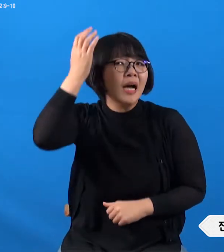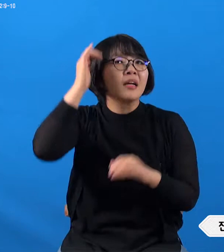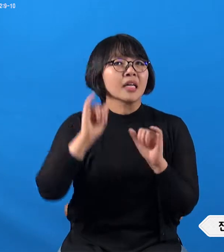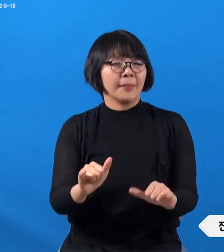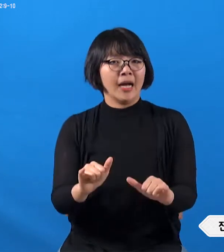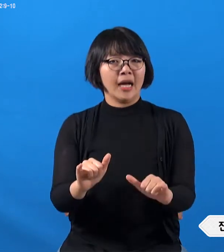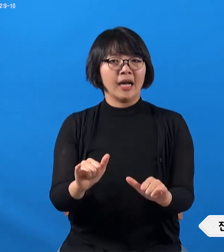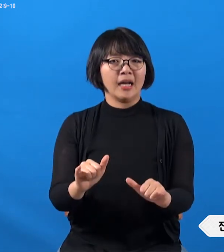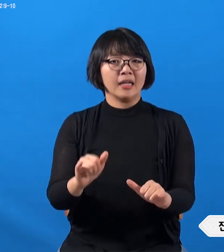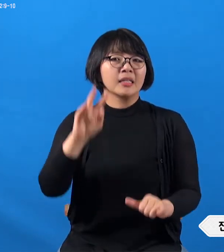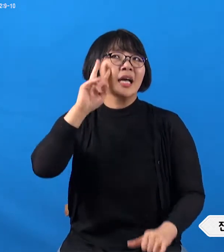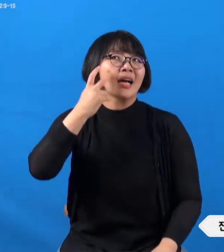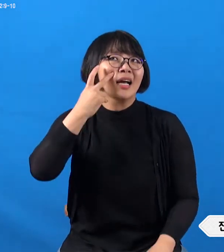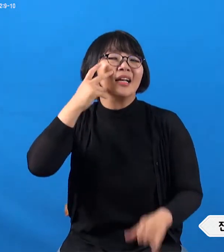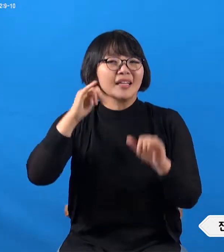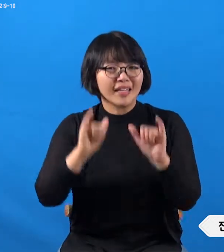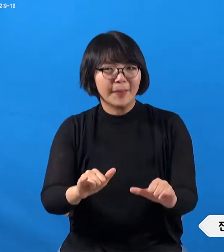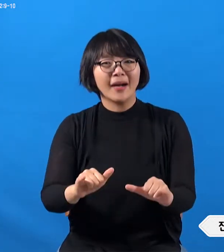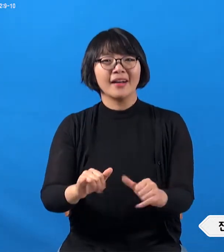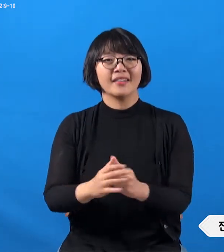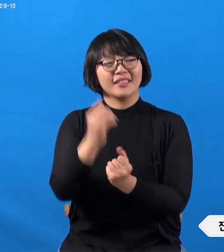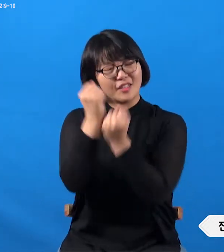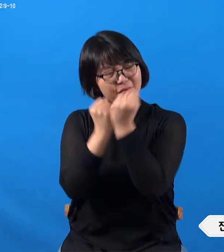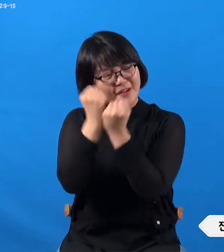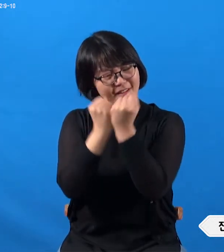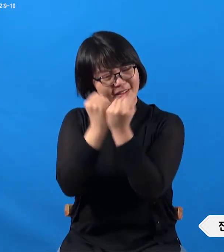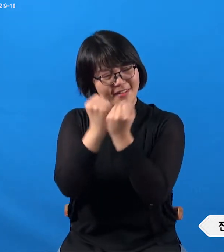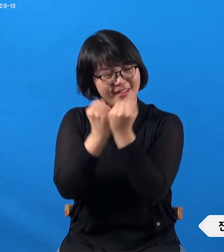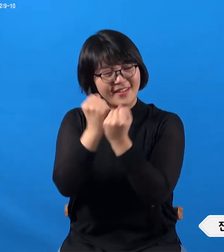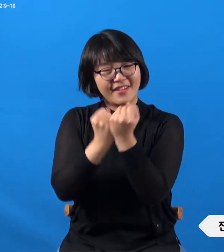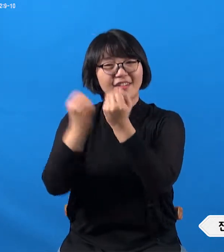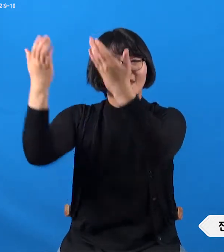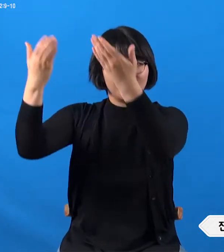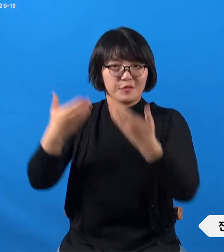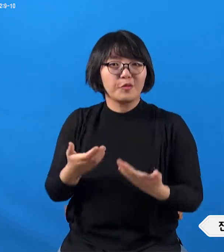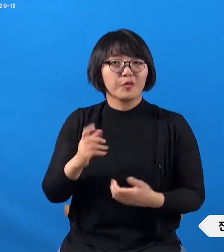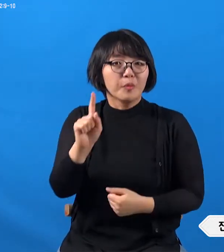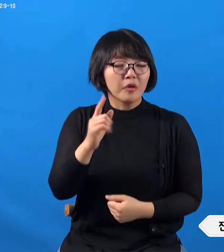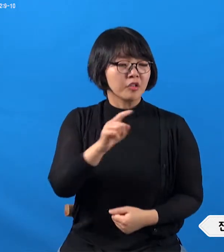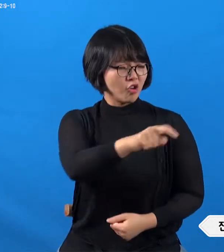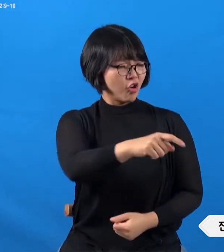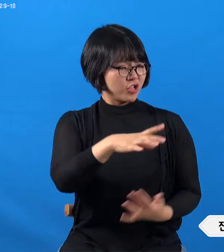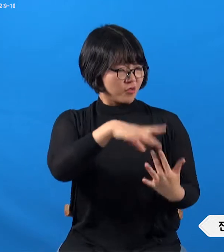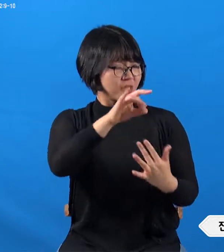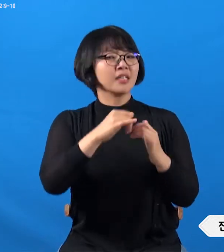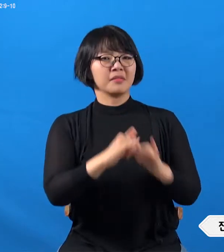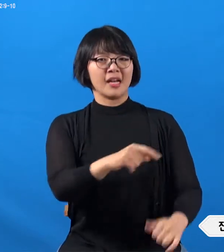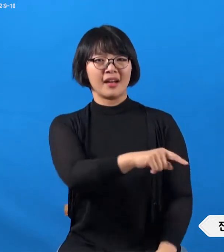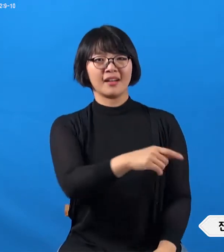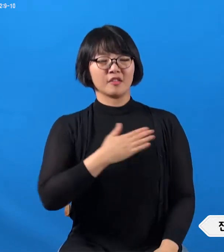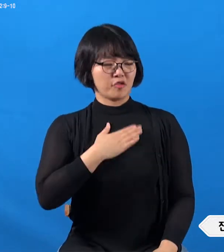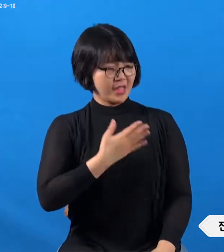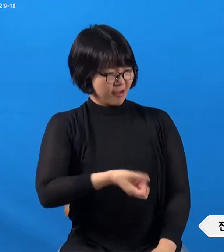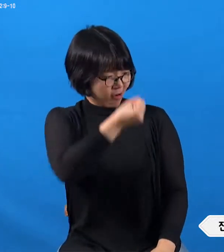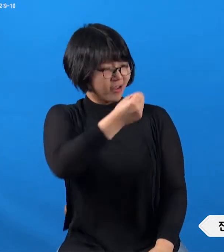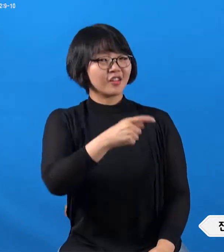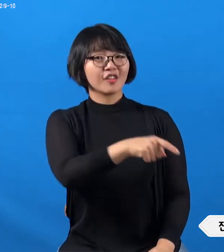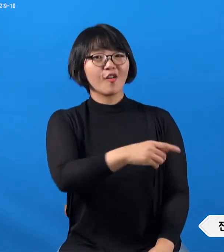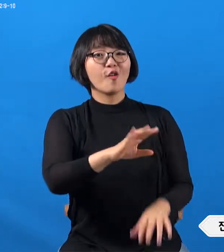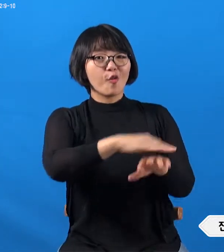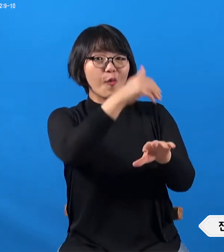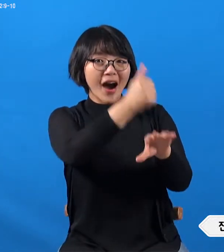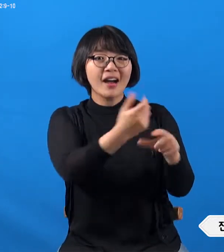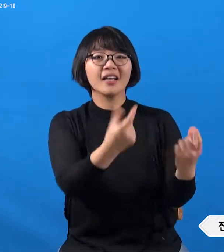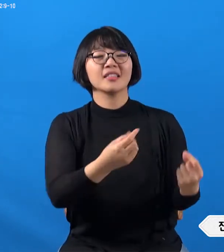놓칠까봐 안타까운 심정으로 우리에게 고백하고 있는 말씀, 너는 선택된 자라고, 너는 나의 소유라고,